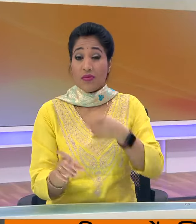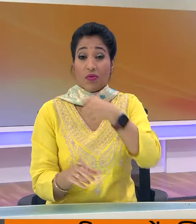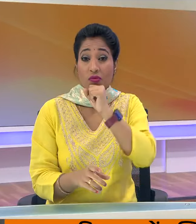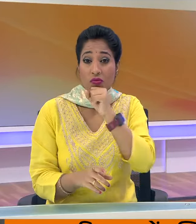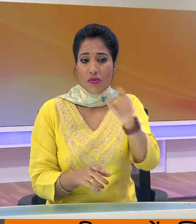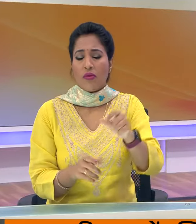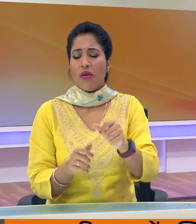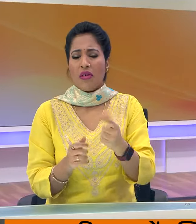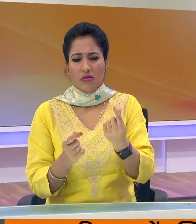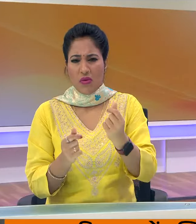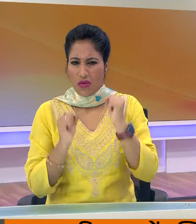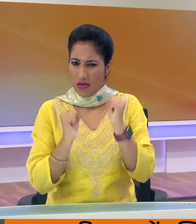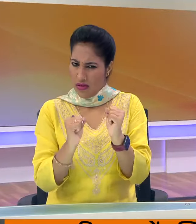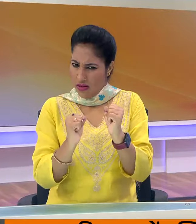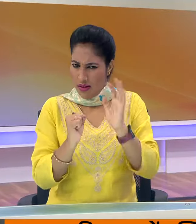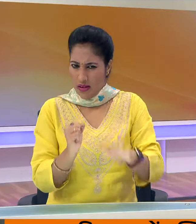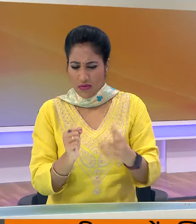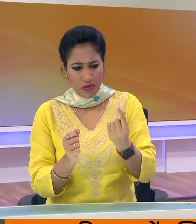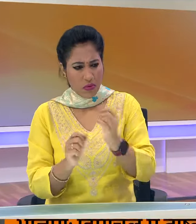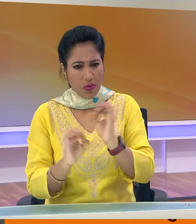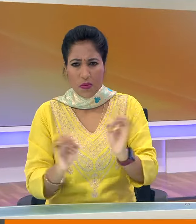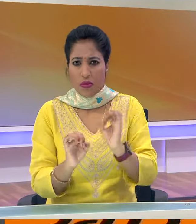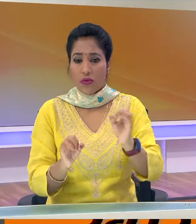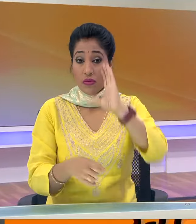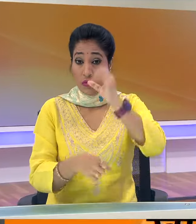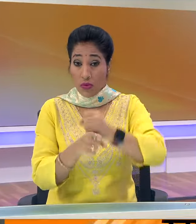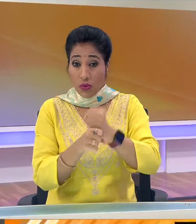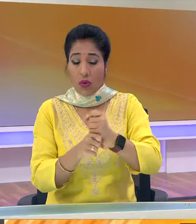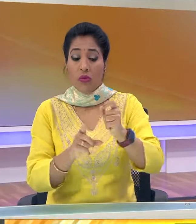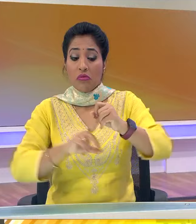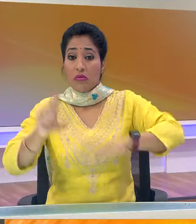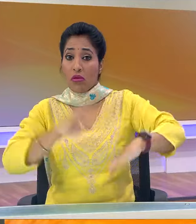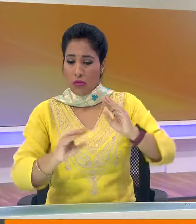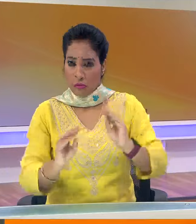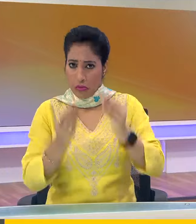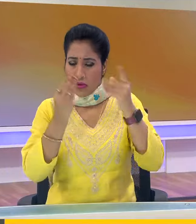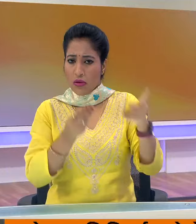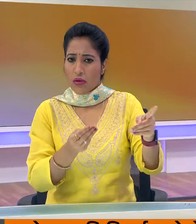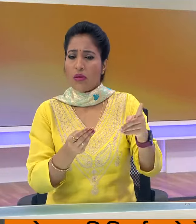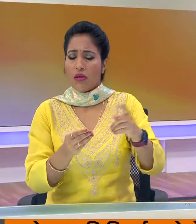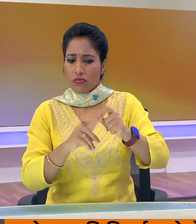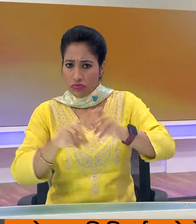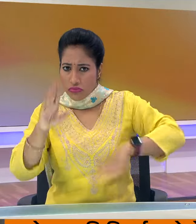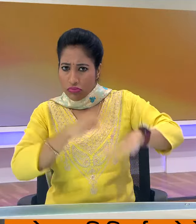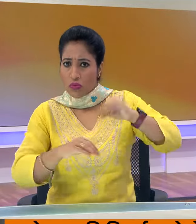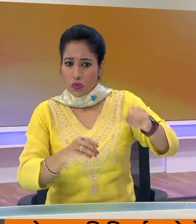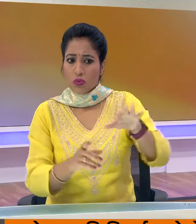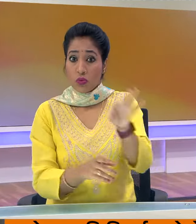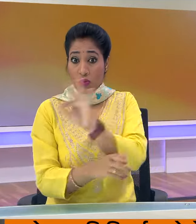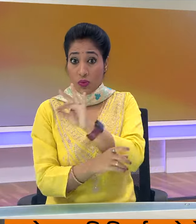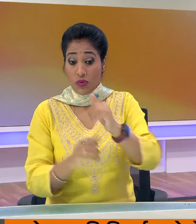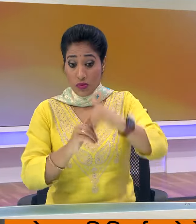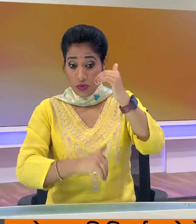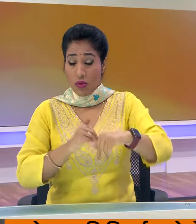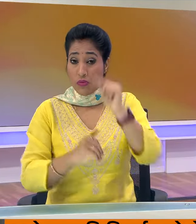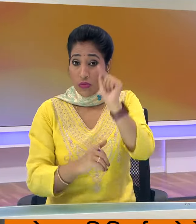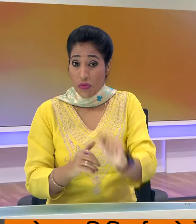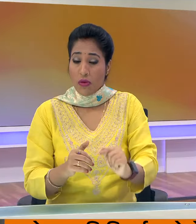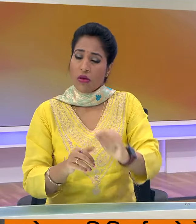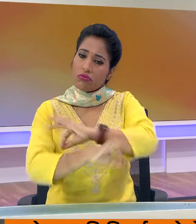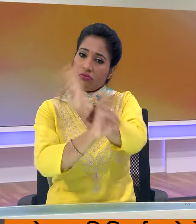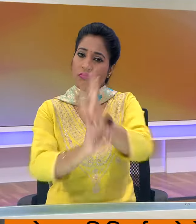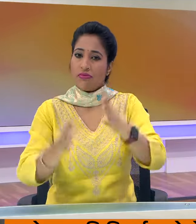ऑफ सोर्स तो होता नहीं है। केंद्र सरकार ने बहुत अच्छी स्कीम लेके आए, ये बहुत अच्छा योजना जो उन्होंने चुनाव में जो वादा किया था वो पूरा